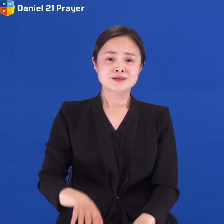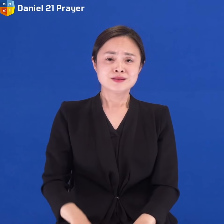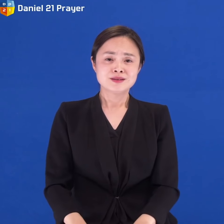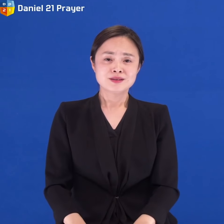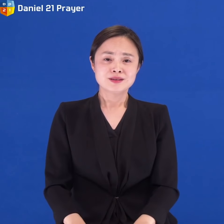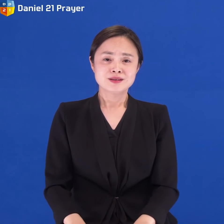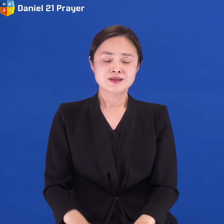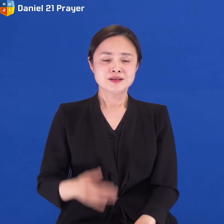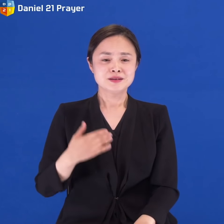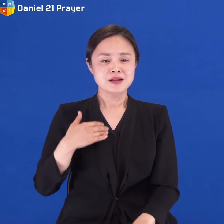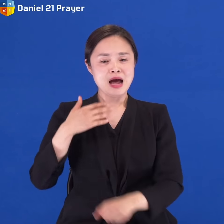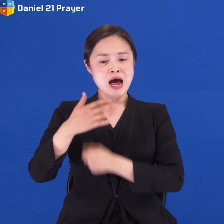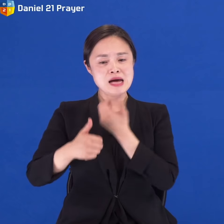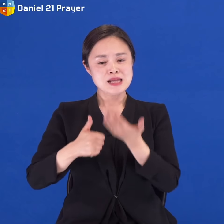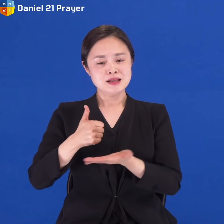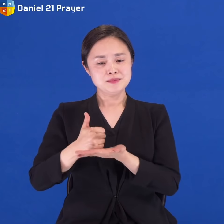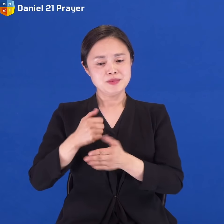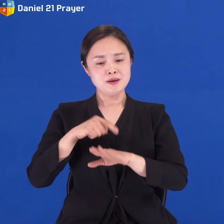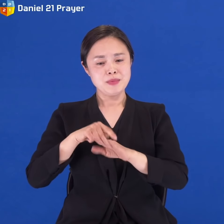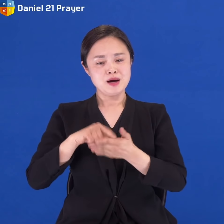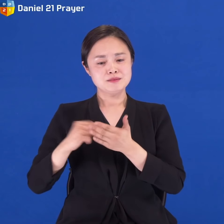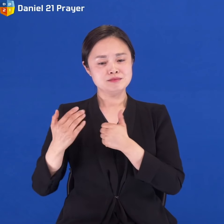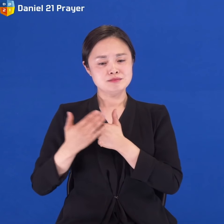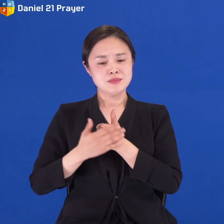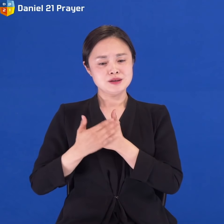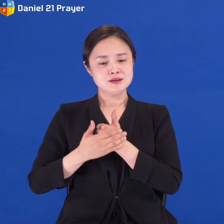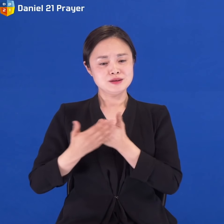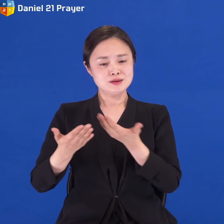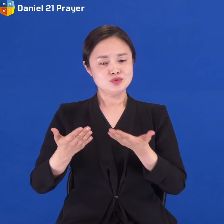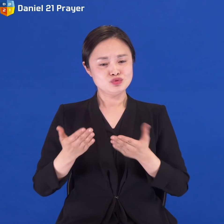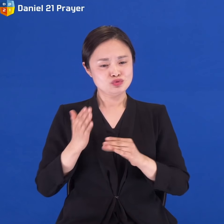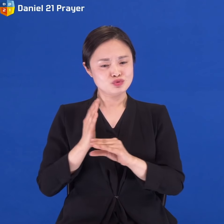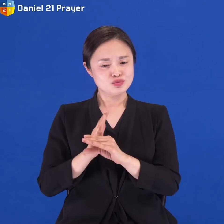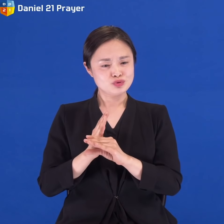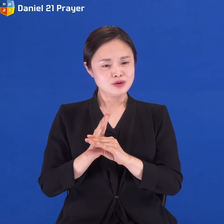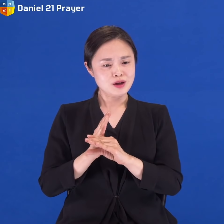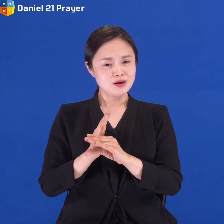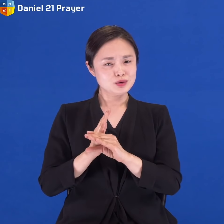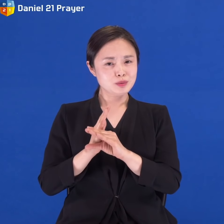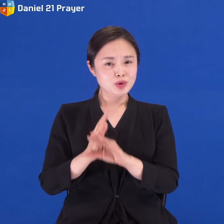만지고 있었던 거예요, 저를. 저희 교회 담임 목사님께서